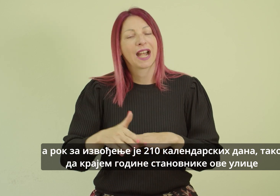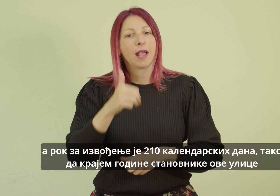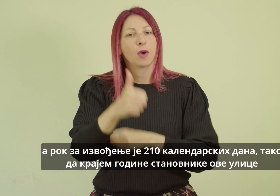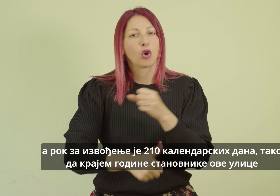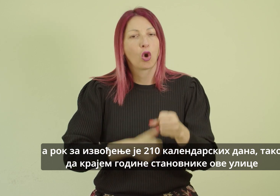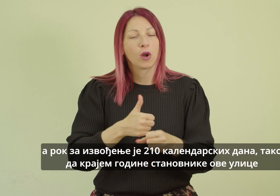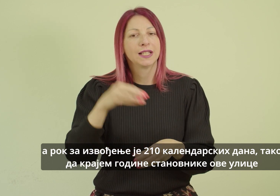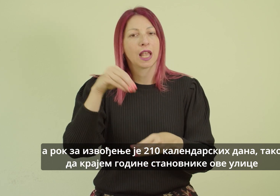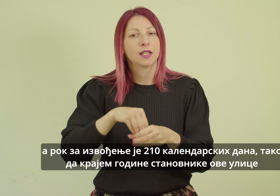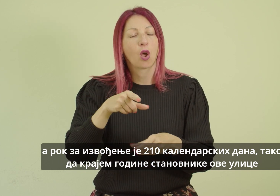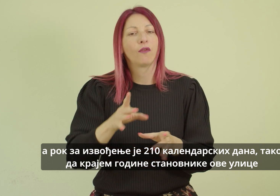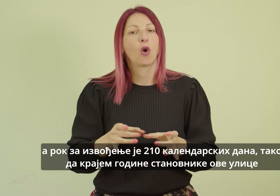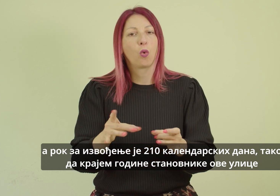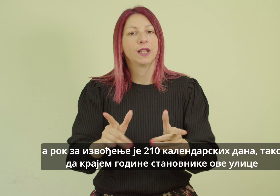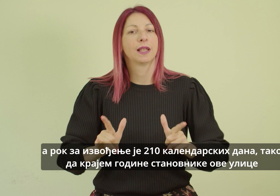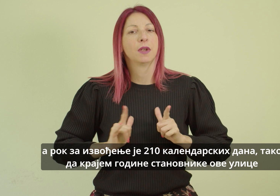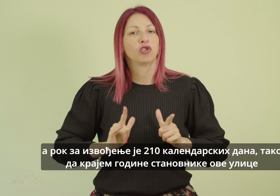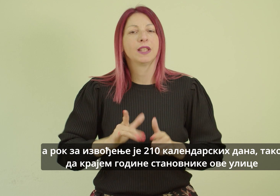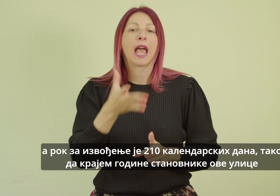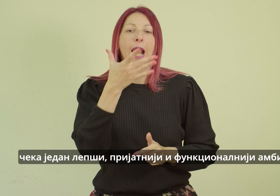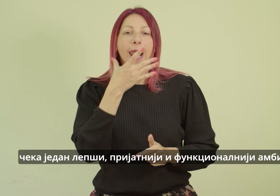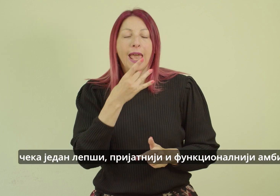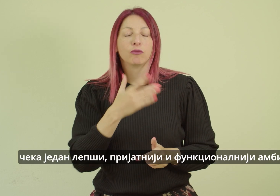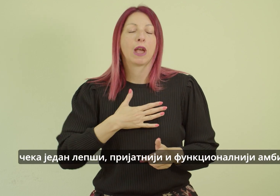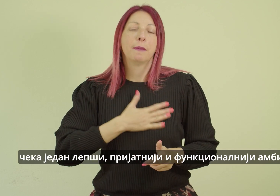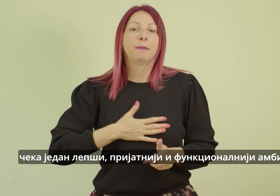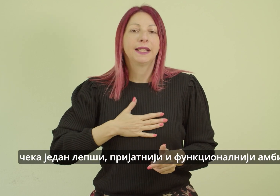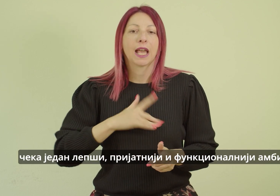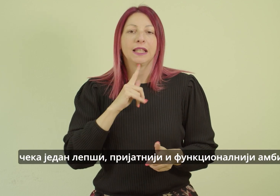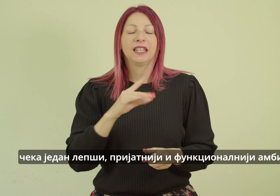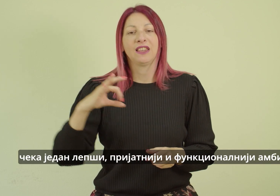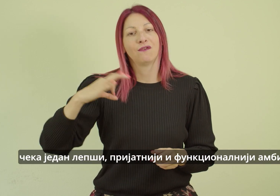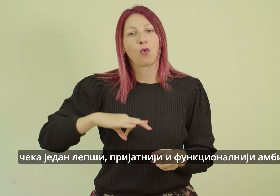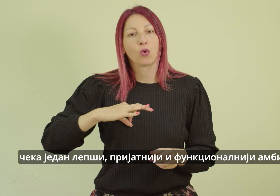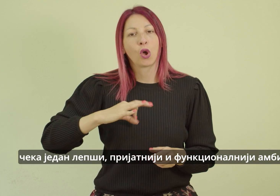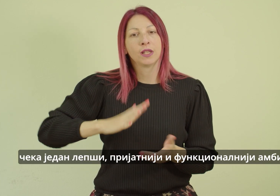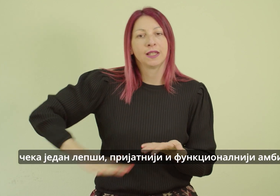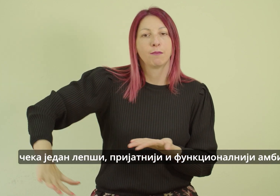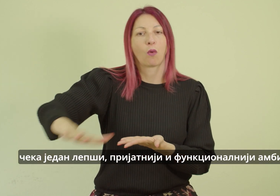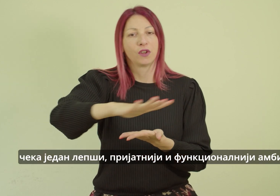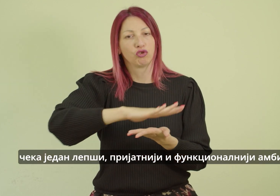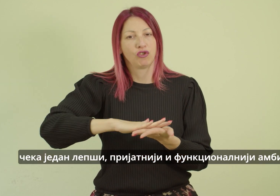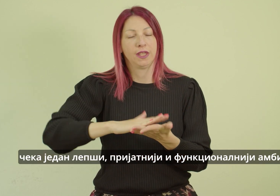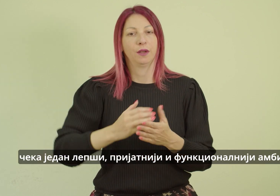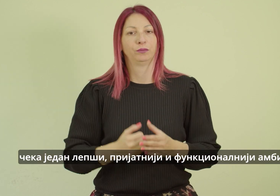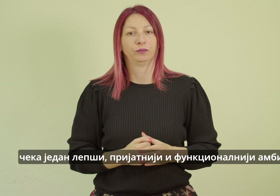Tako da krajem godine stanovnike ove ulice čeka jedan lepši, prijatniji i funkcionalniji ambijent.